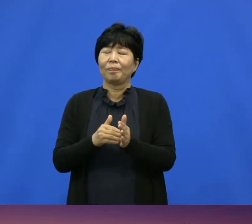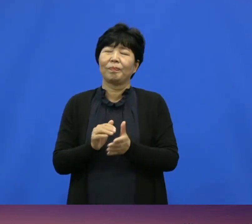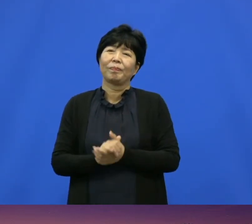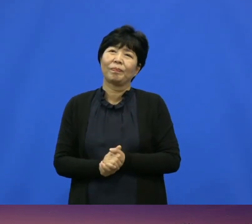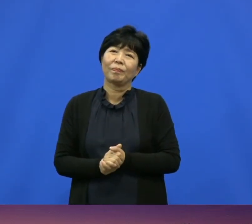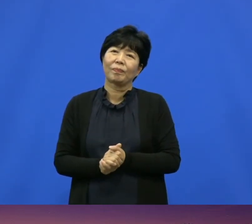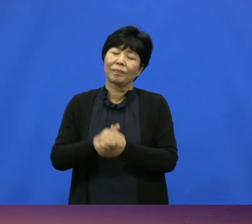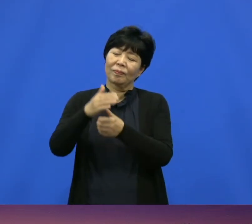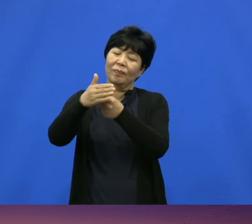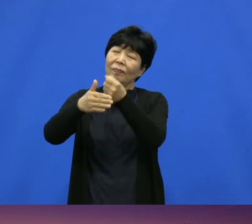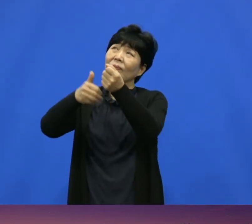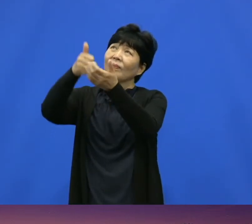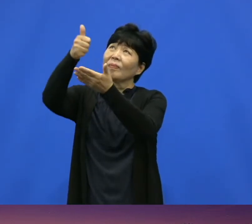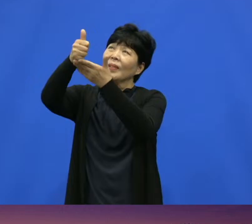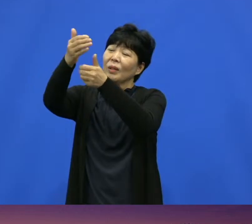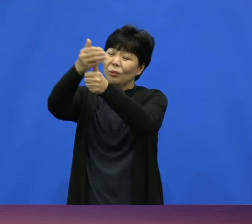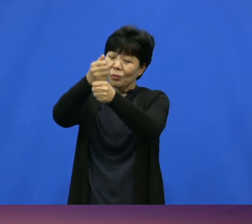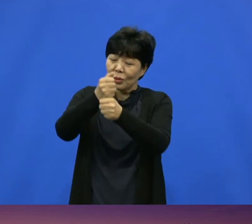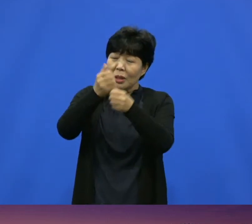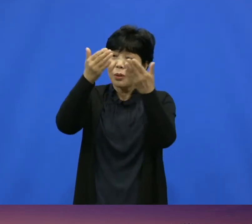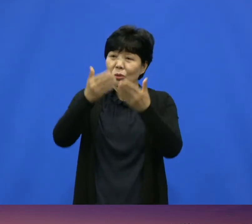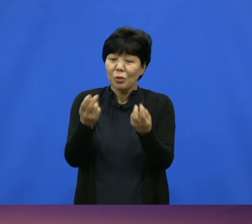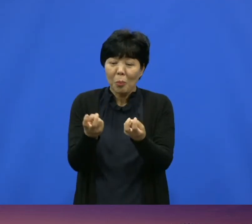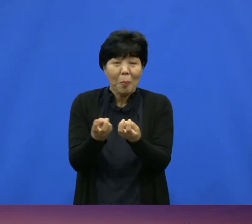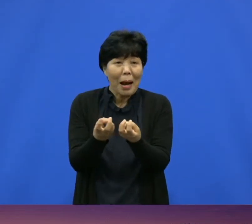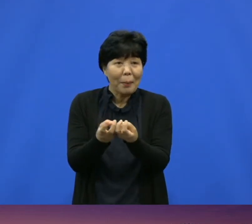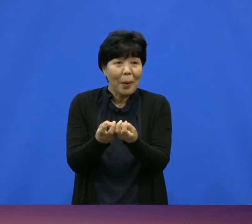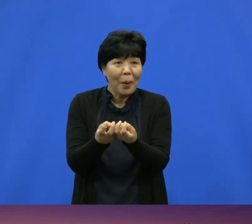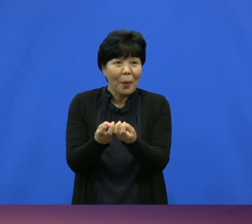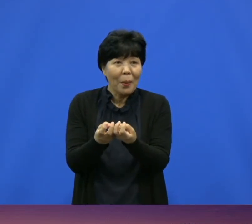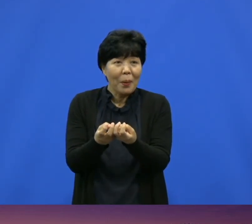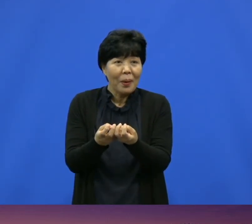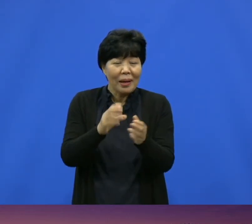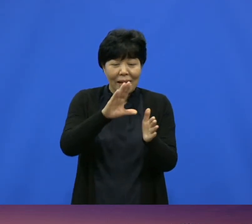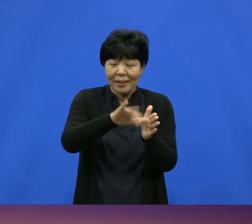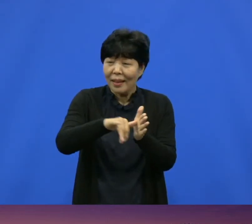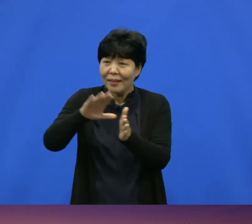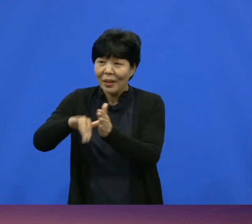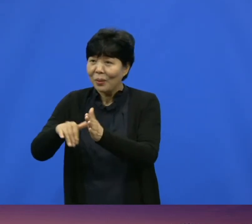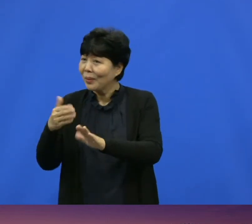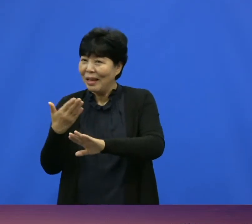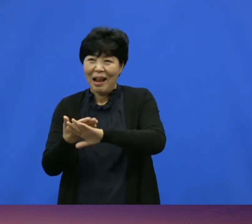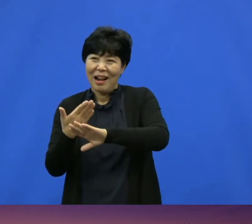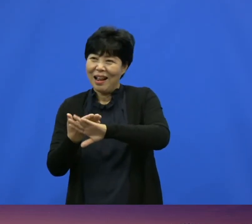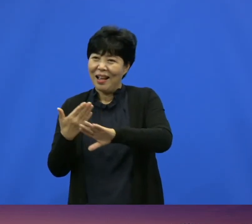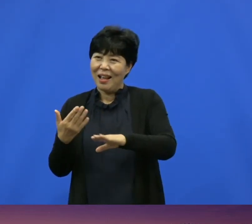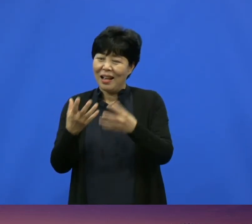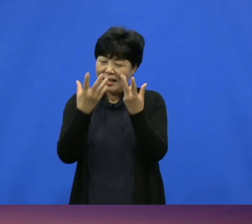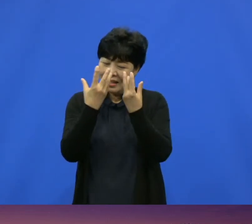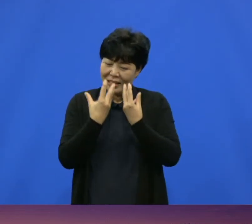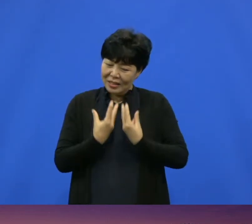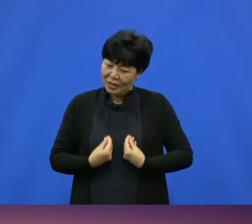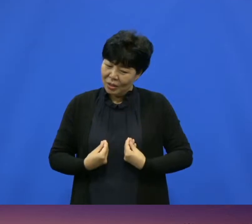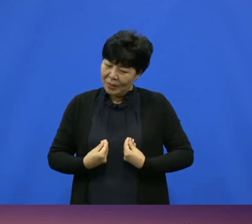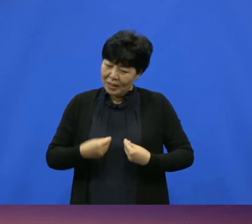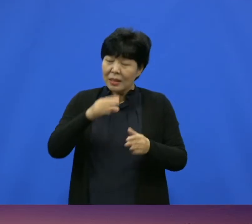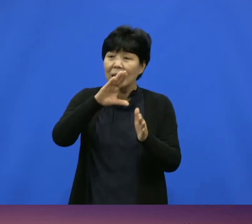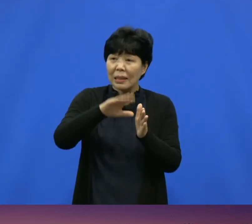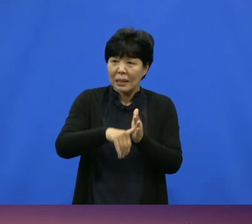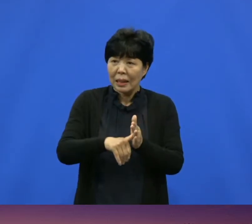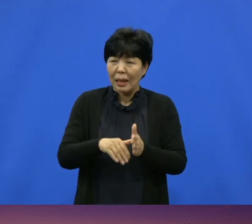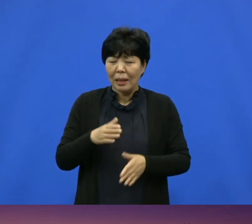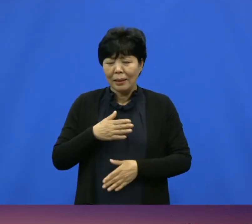거예요. 하나님의 붙들어 주시는 방식은 매번 달라요. 때로는 어떤 생각 속에서 역사합니다. 절망적인 순간에 나는 이제